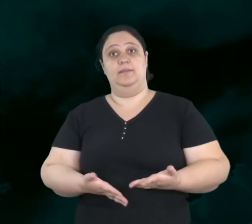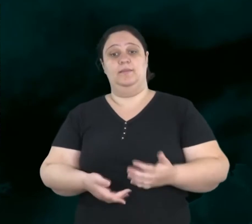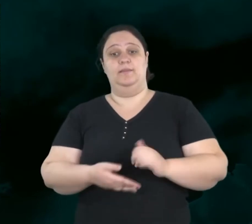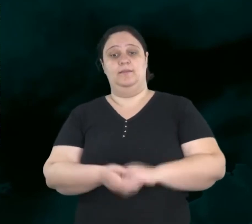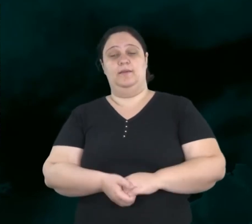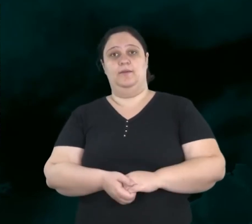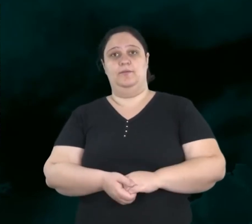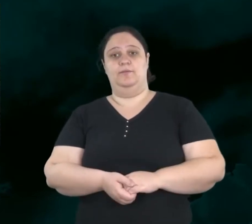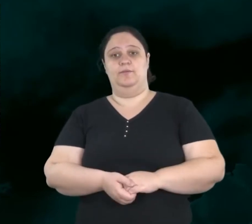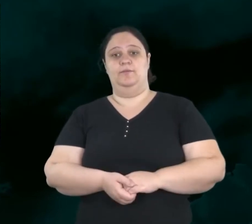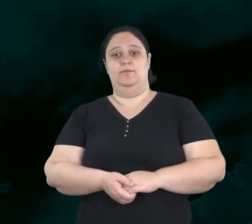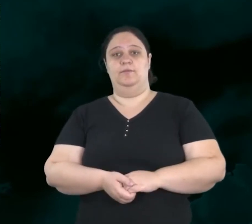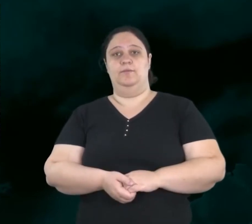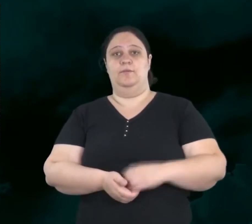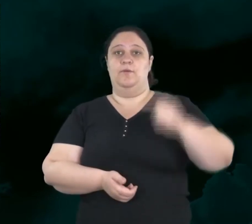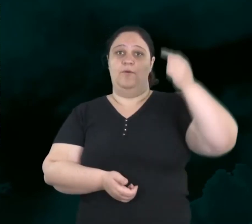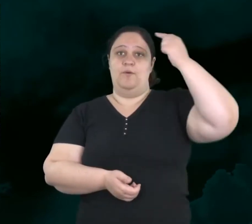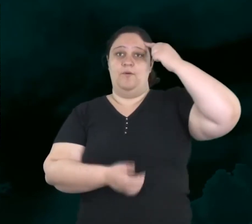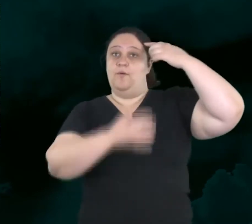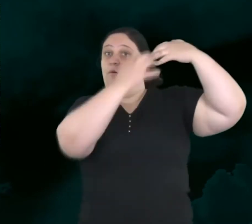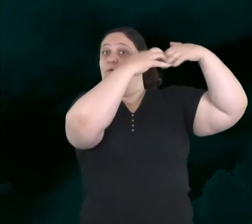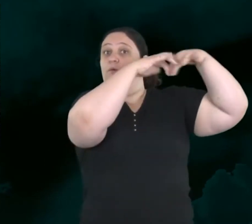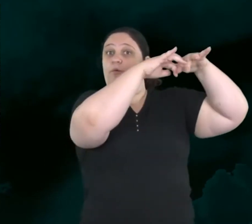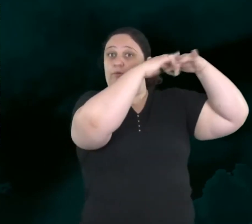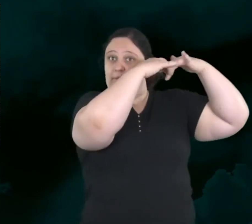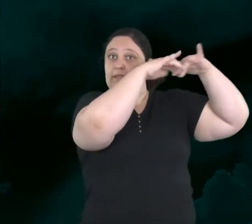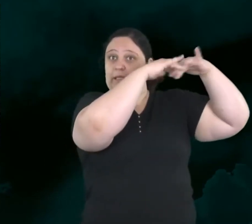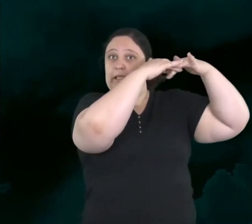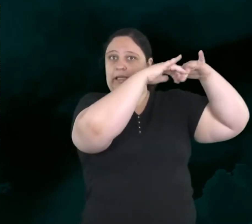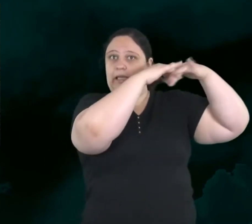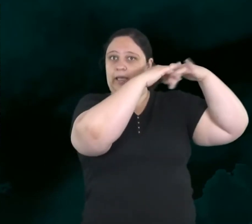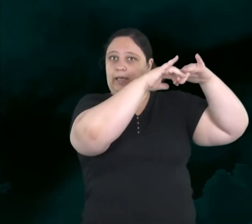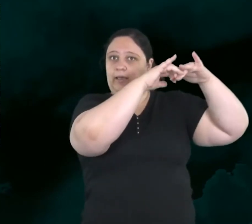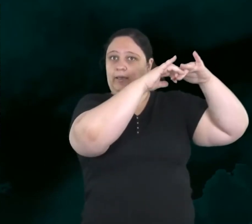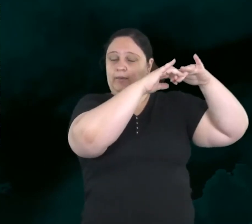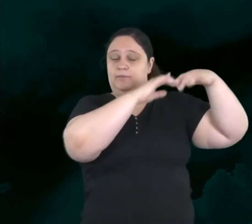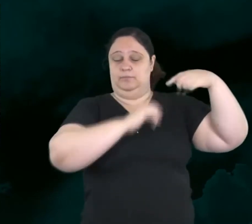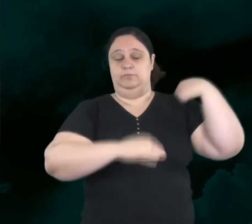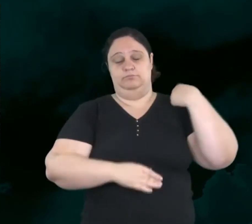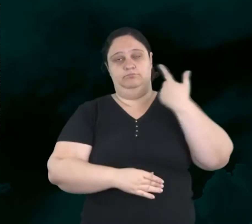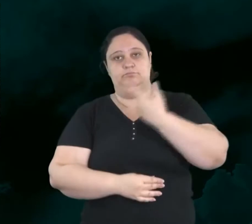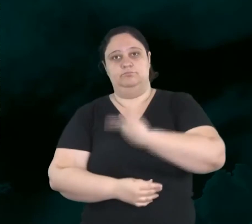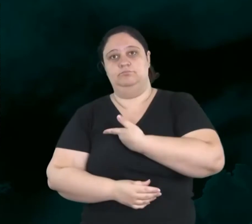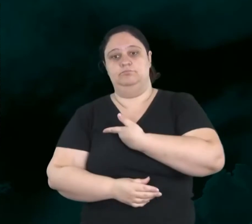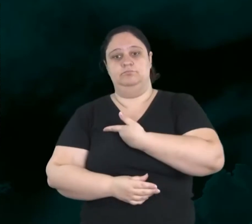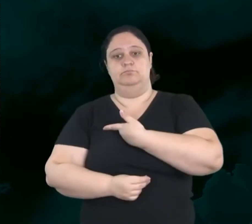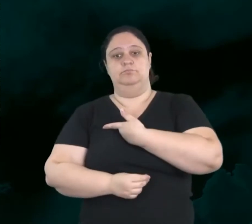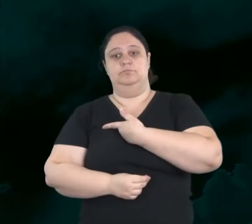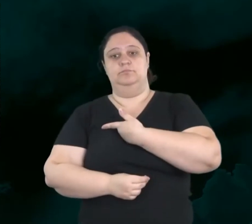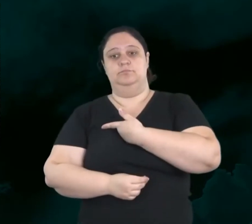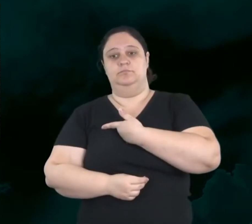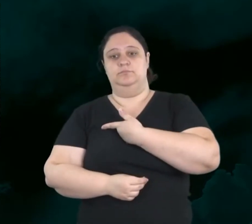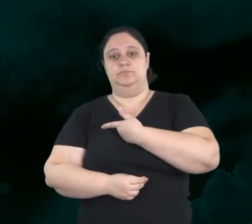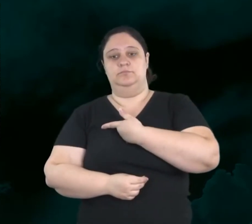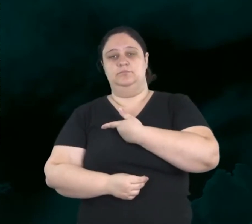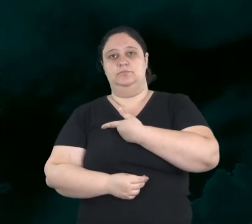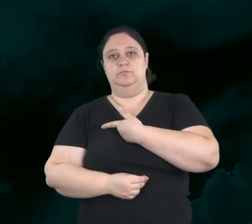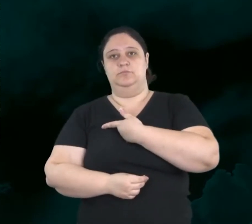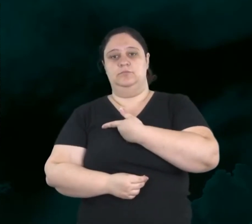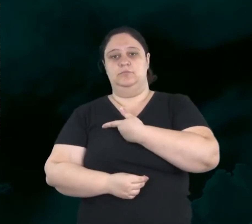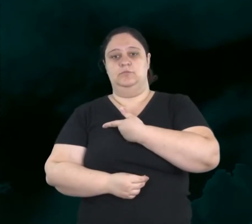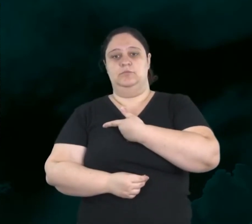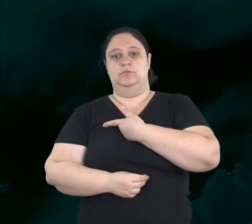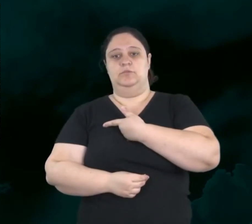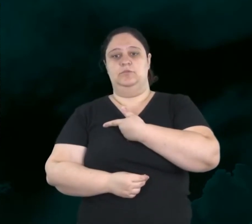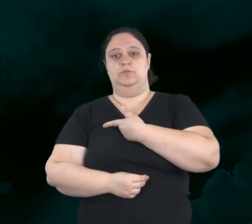esse sistema nervoso central do nosso cérebro está interligado